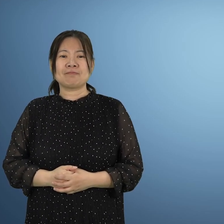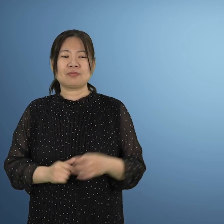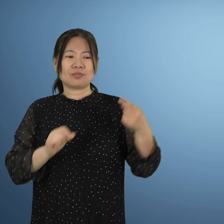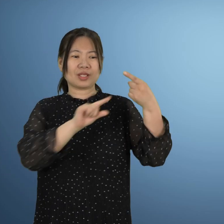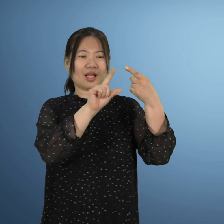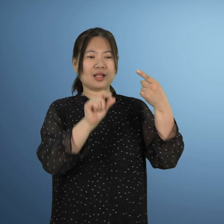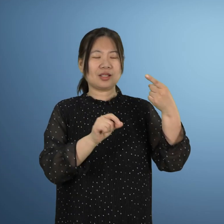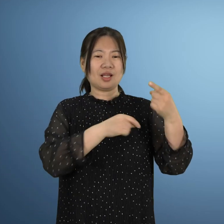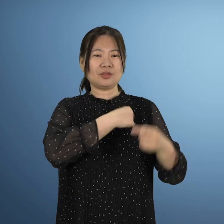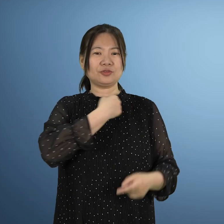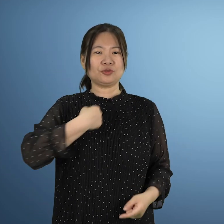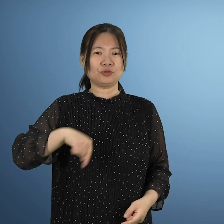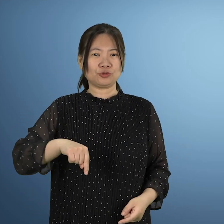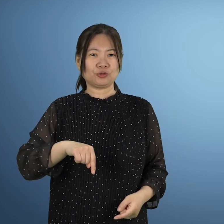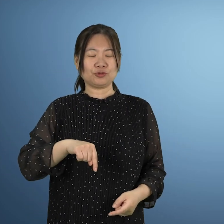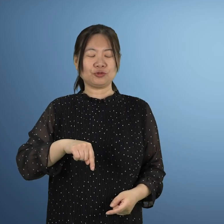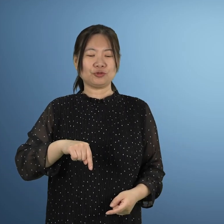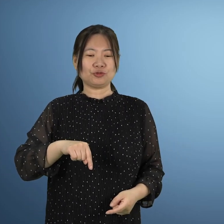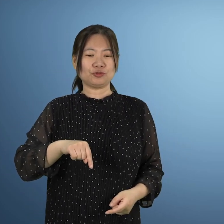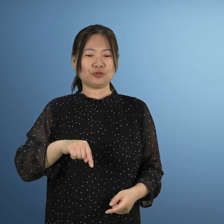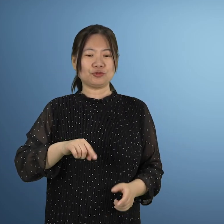1월 달에 중국 우한에서